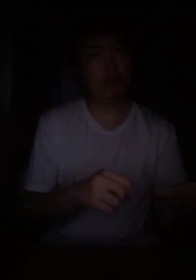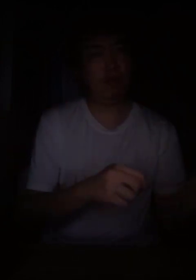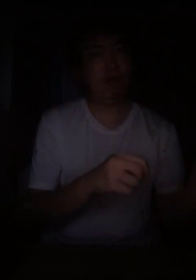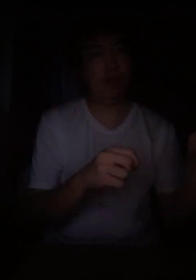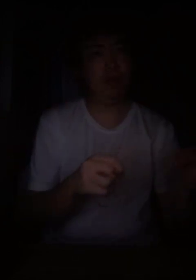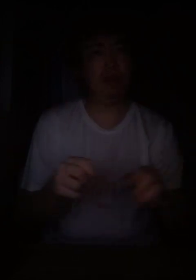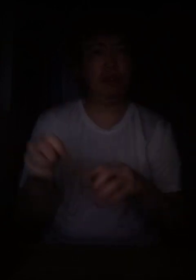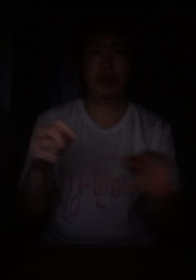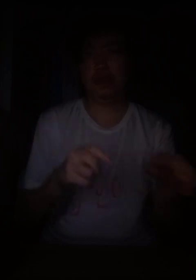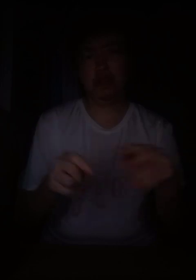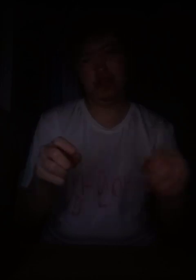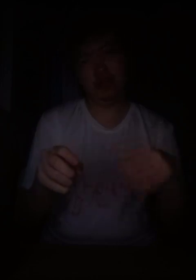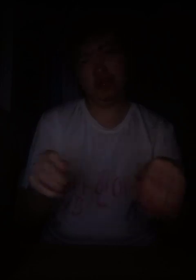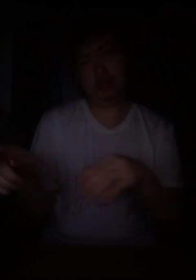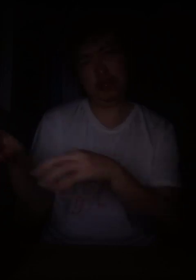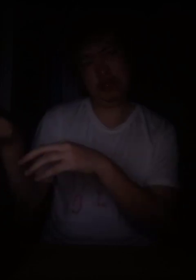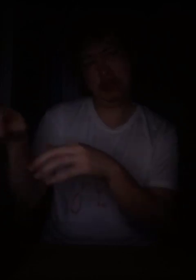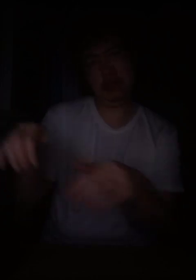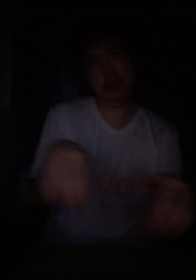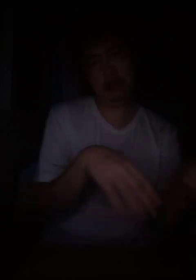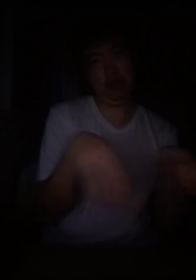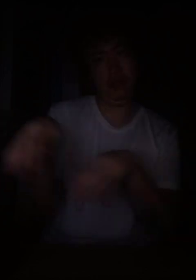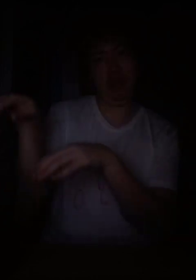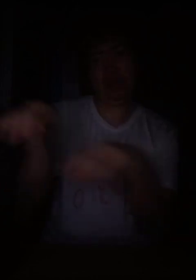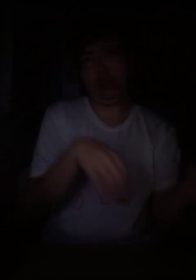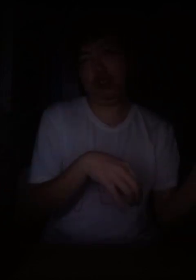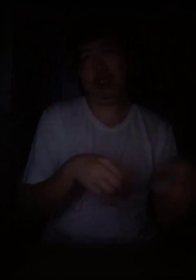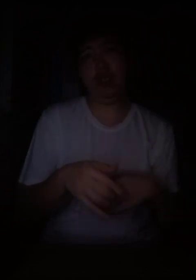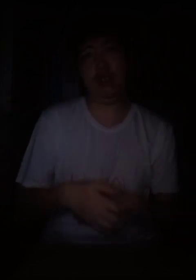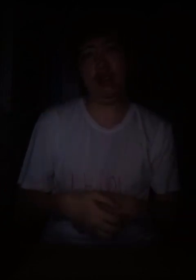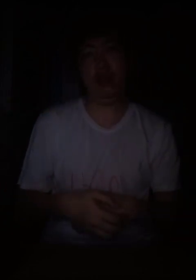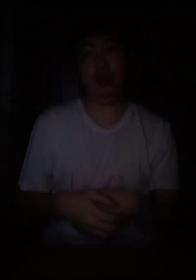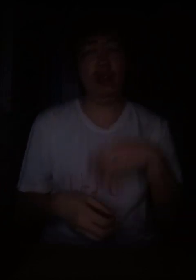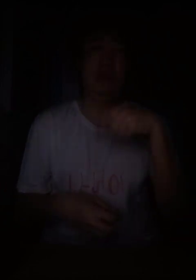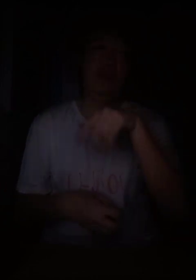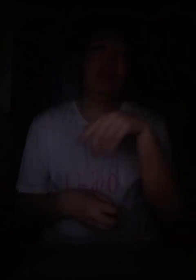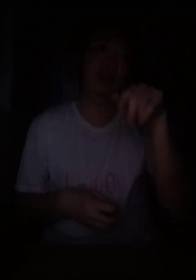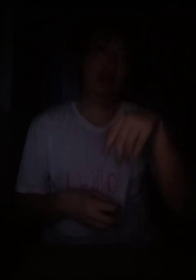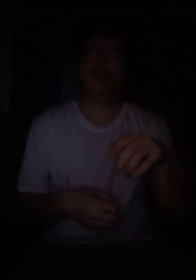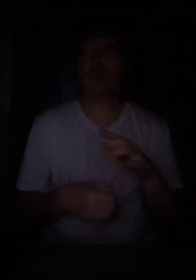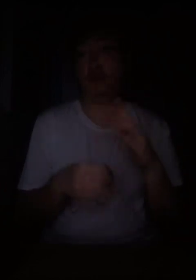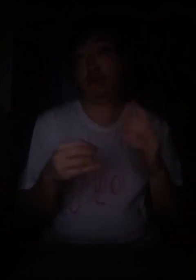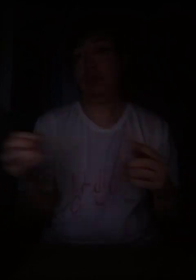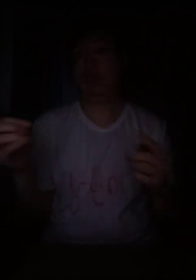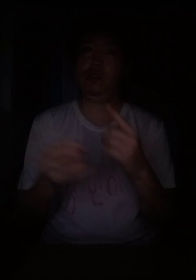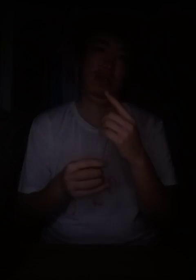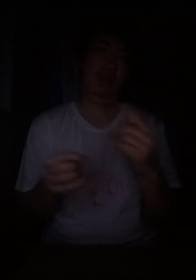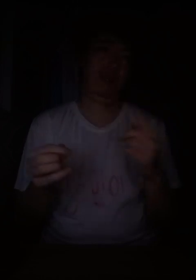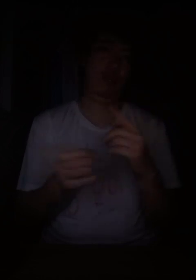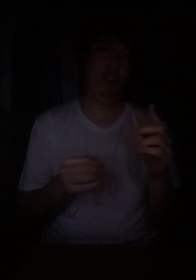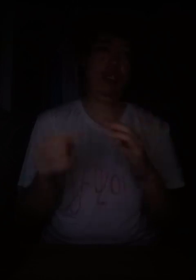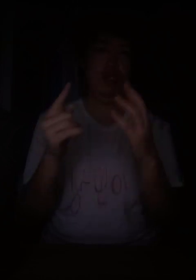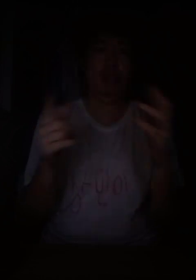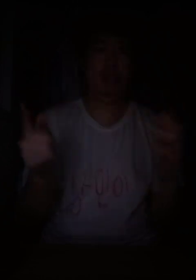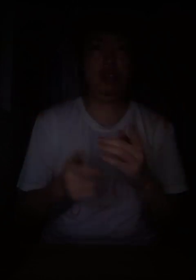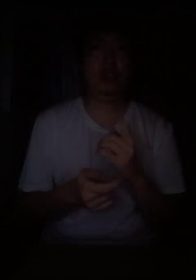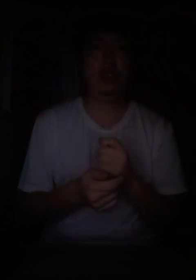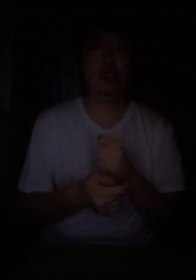물살이 엄청 세게 지하로 들어가고 있었어요. 경찰은 CCTV 등을 토대로 정확한 사건 경위를 조사하고 있습니다.